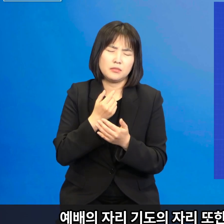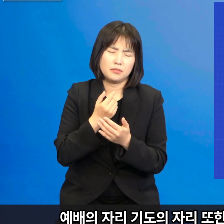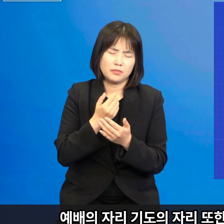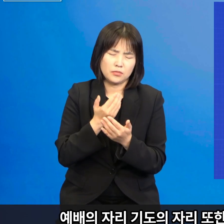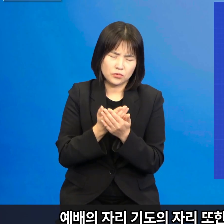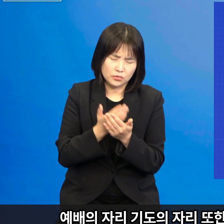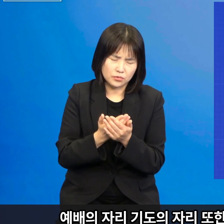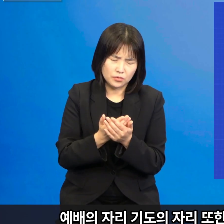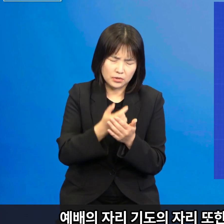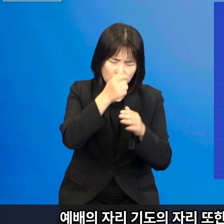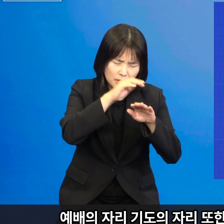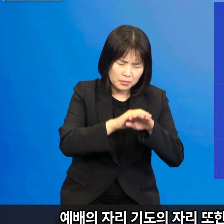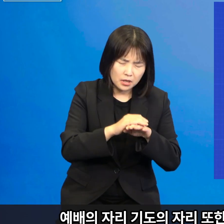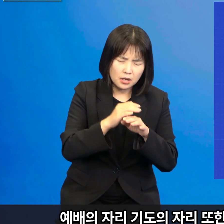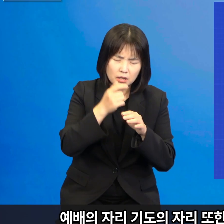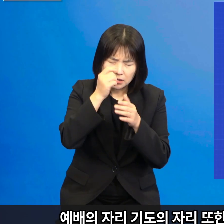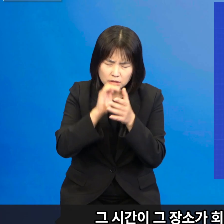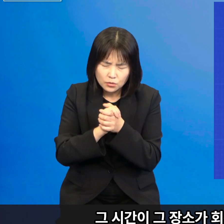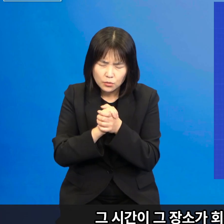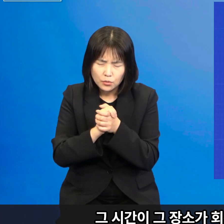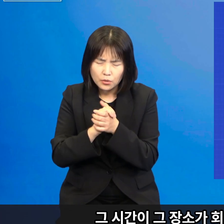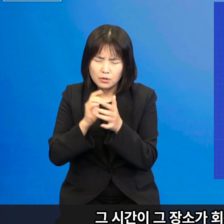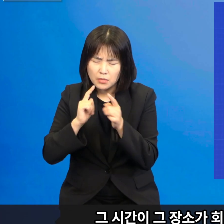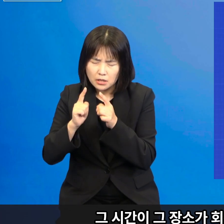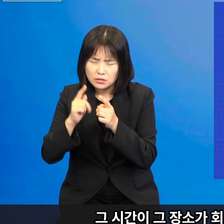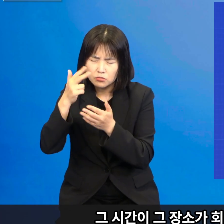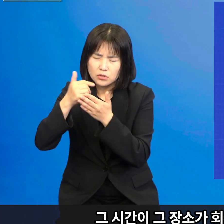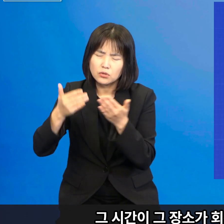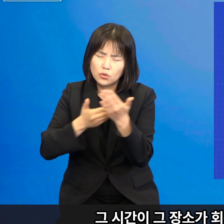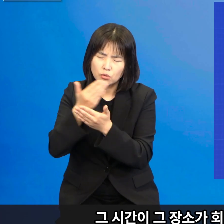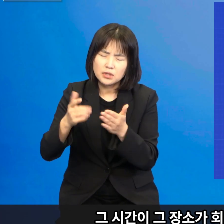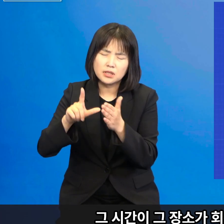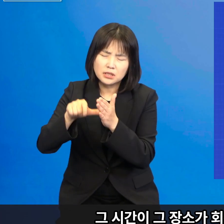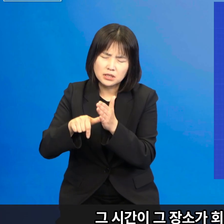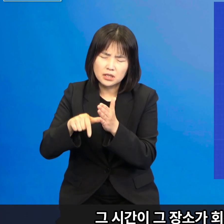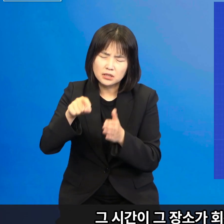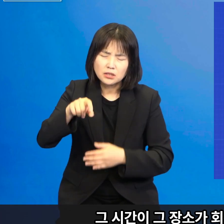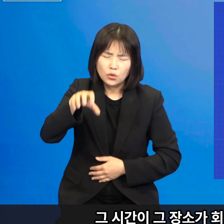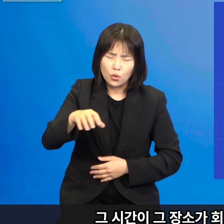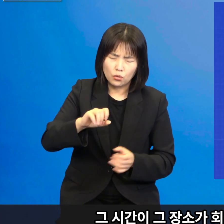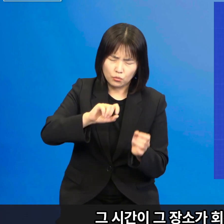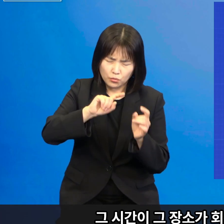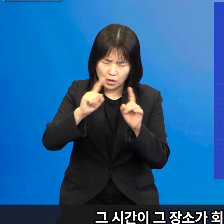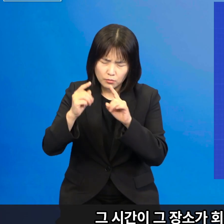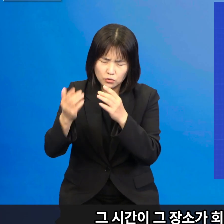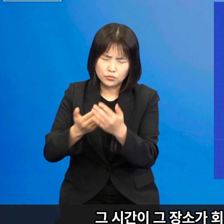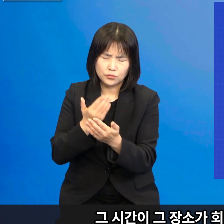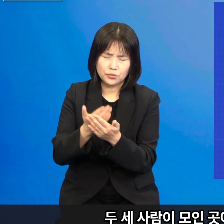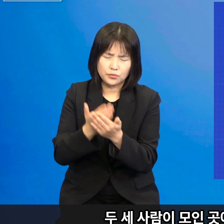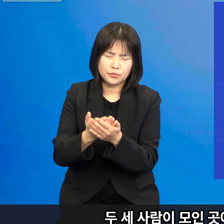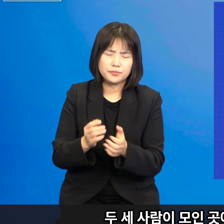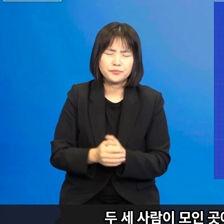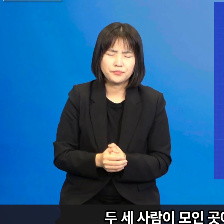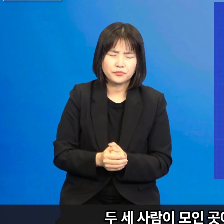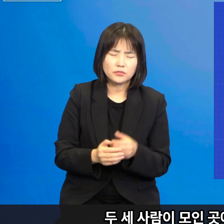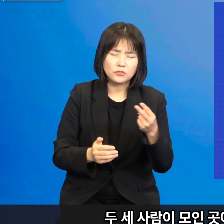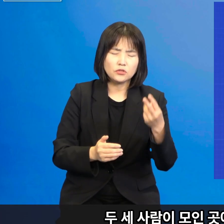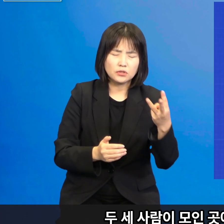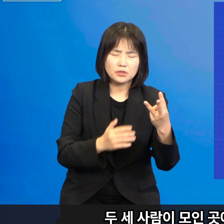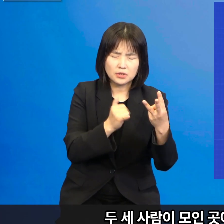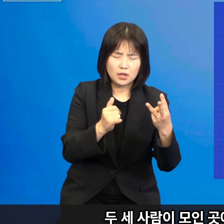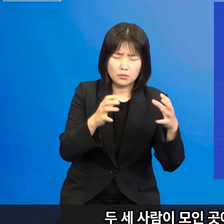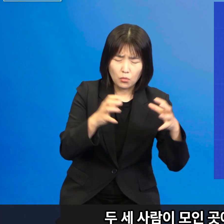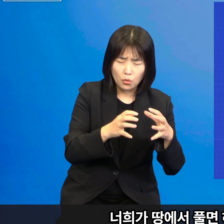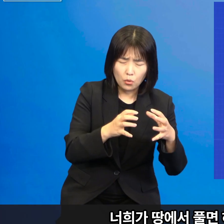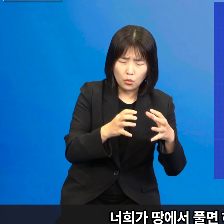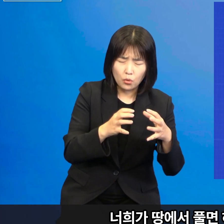자리, 기도의 자리, 또한 말씀의 자리, 주님과 교제하는 그 시간이, 그 장소가 회복되게 하여 주시옵소서. 두세 사람이 모인 곳에 내가